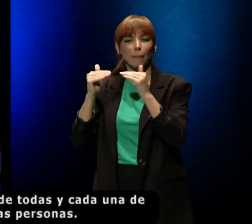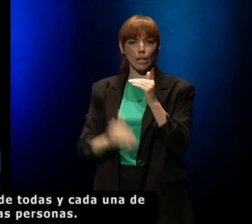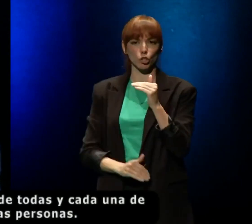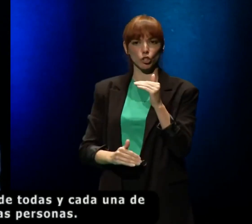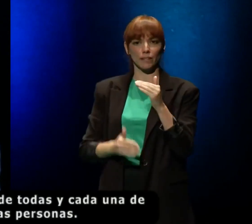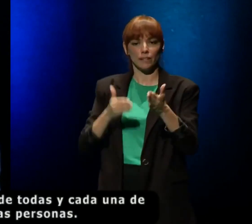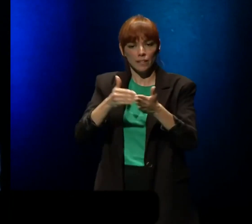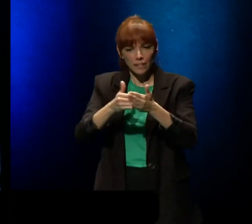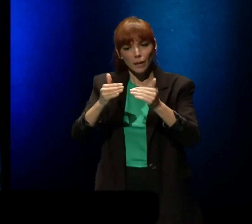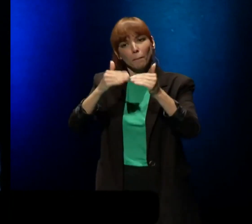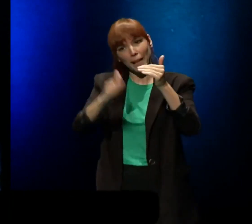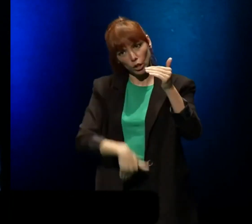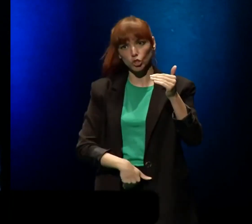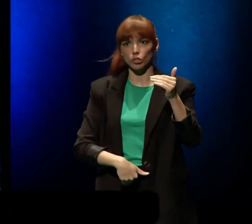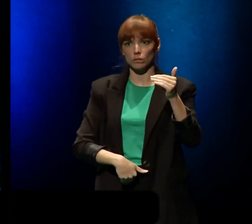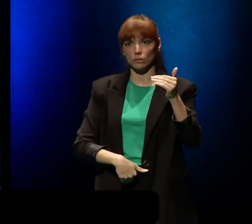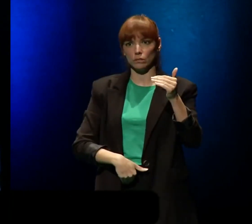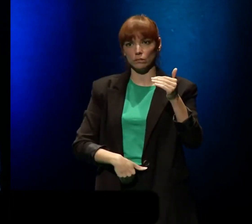posibles.